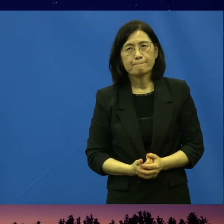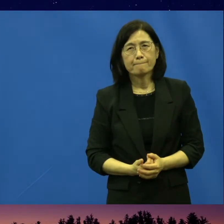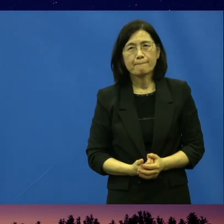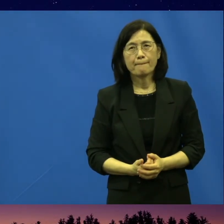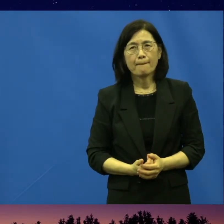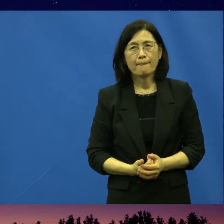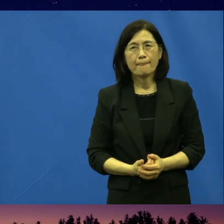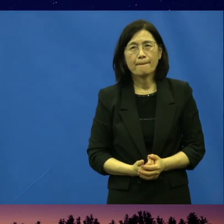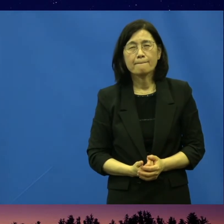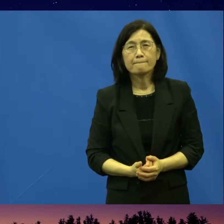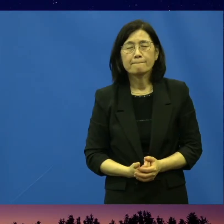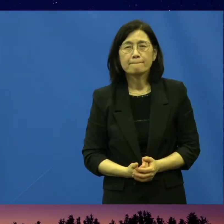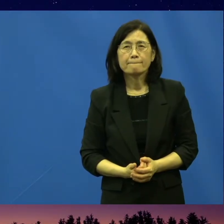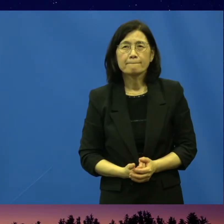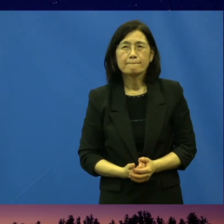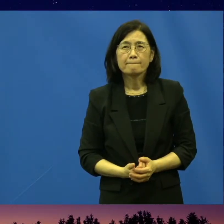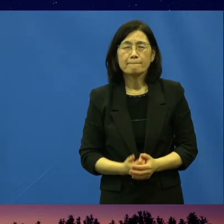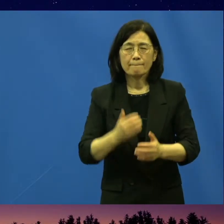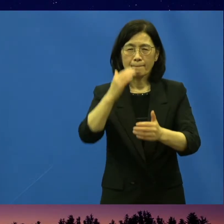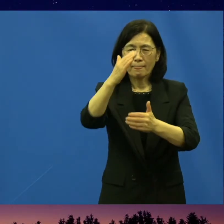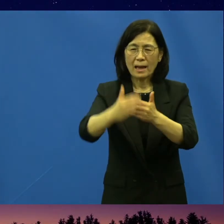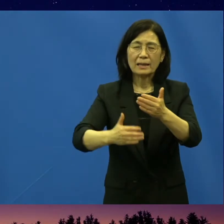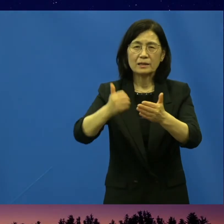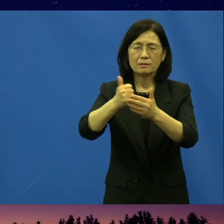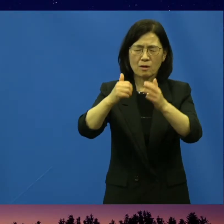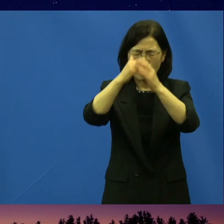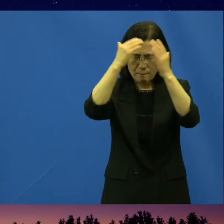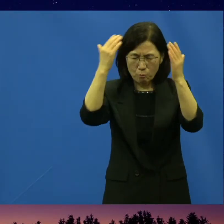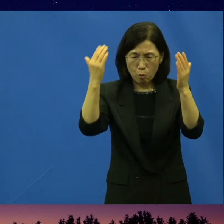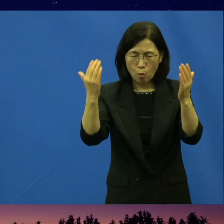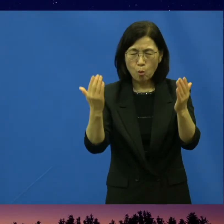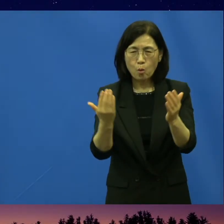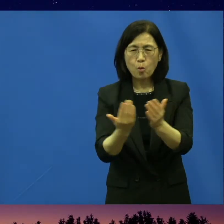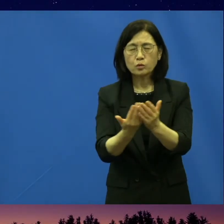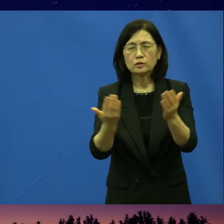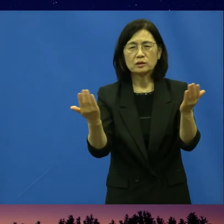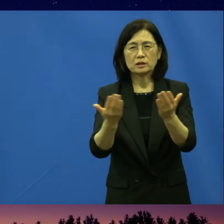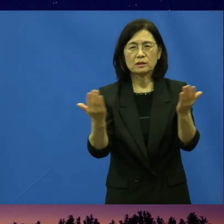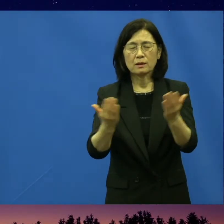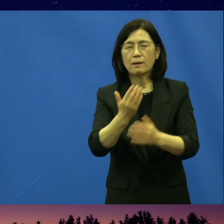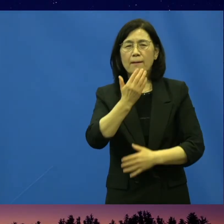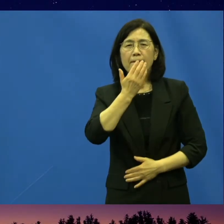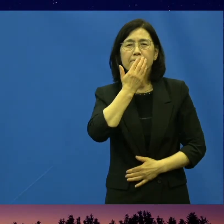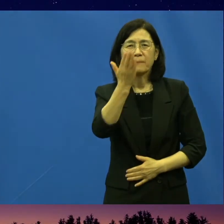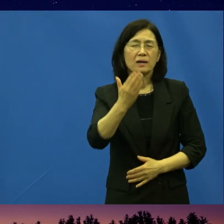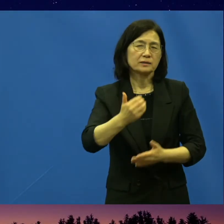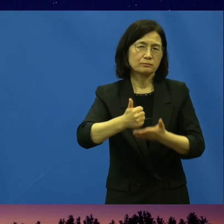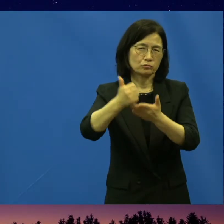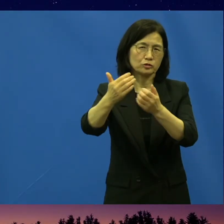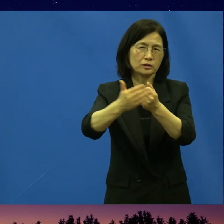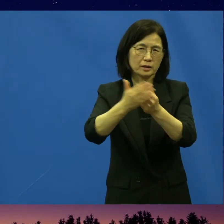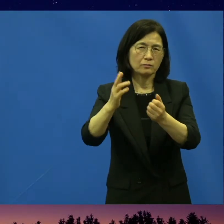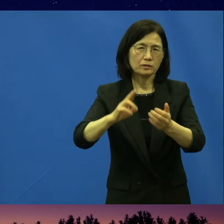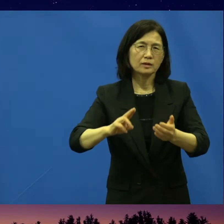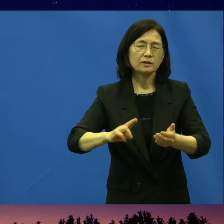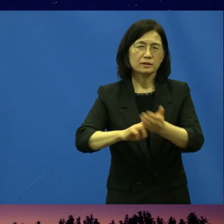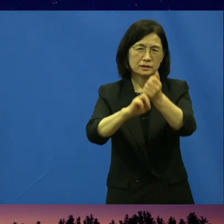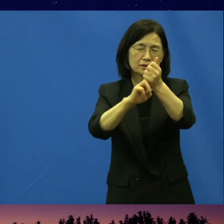하나님이 살아계시고 그분은 능치 못할 일이 없으신 분인데 왜 기적이 안 일어나요 여러분?